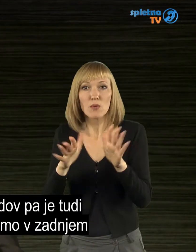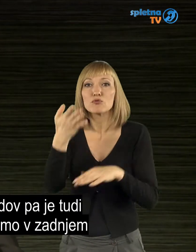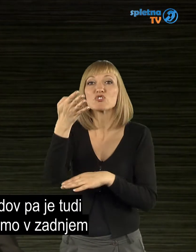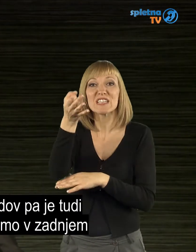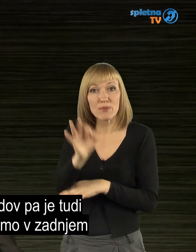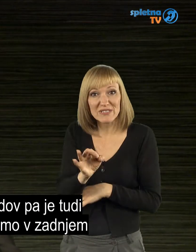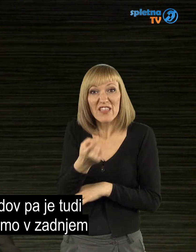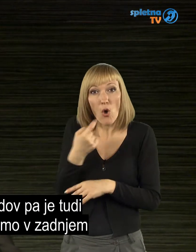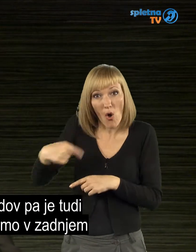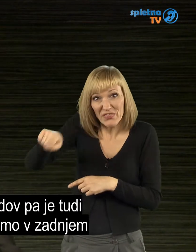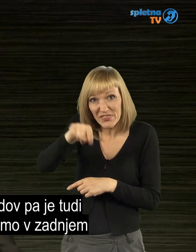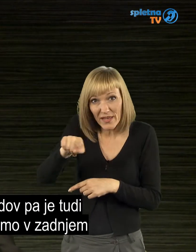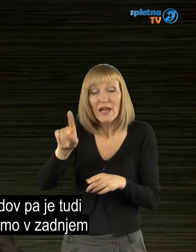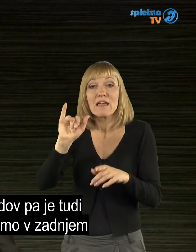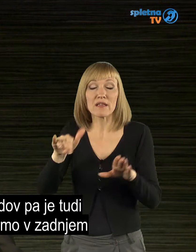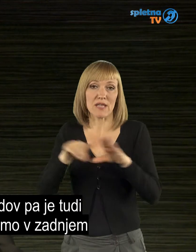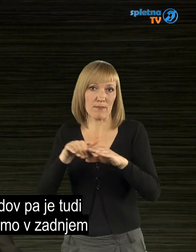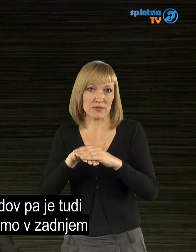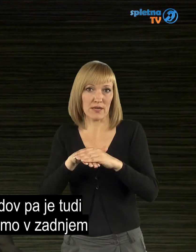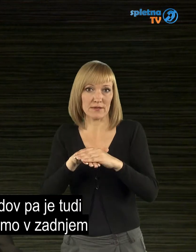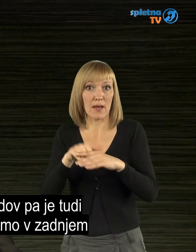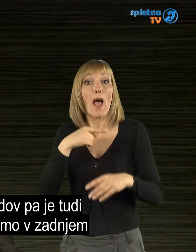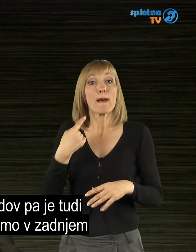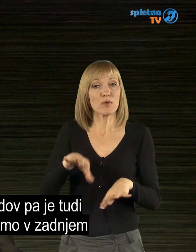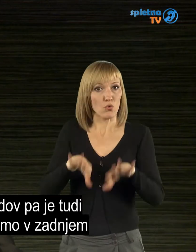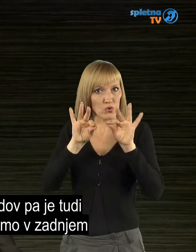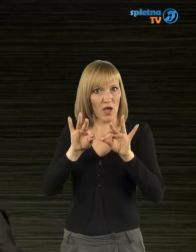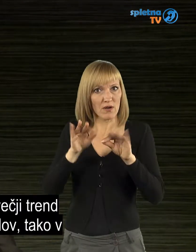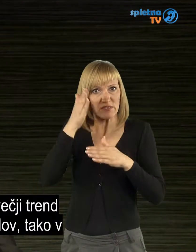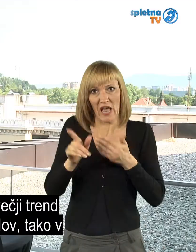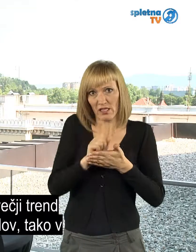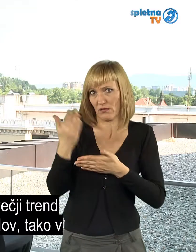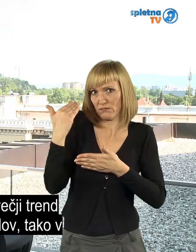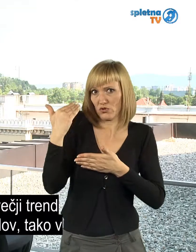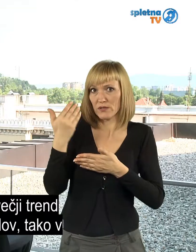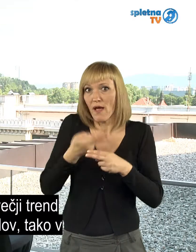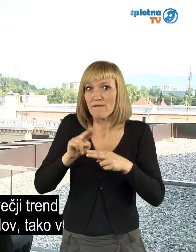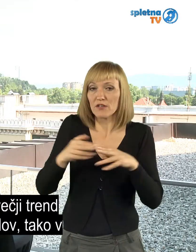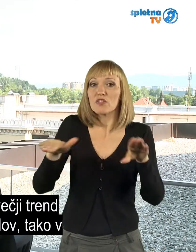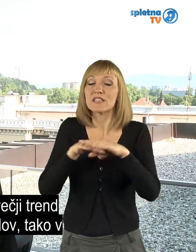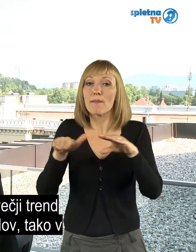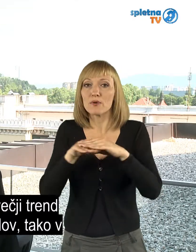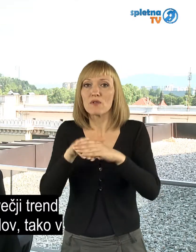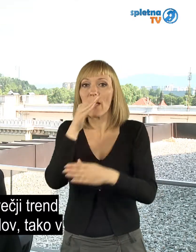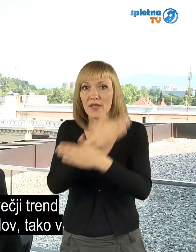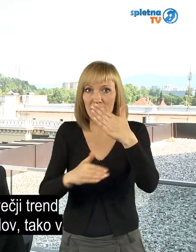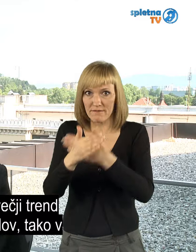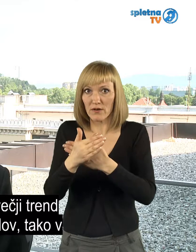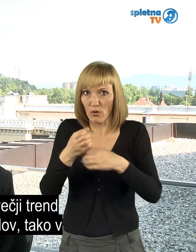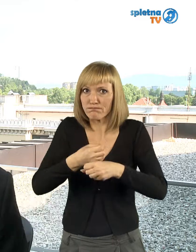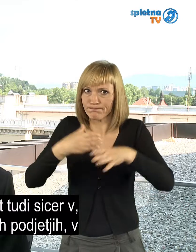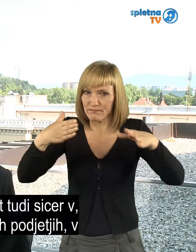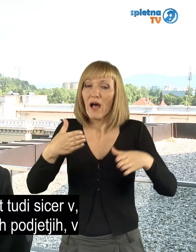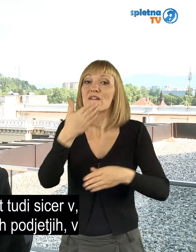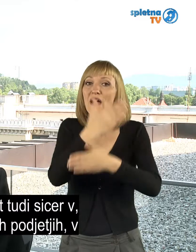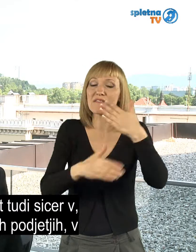približno 4% teh invalidov pa je tudi seveda zaposlenih. Mi ugotavljamo v zadnjem času, da je vedno večji trend zaposlovanja invalidov, tako